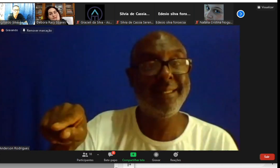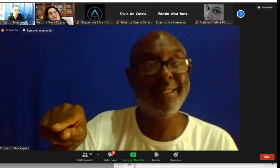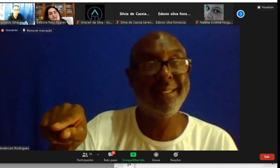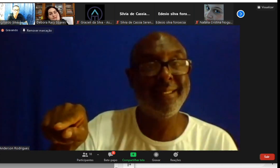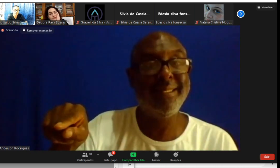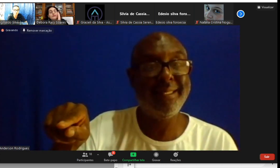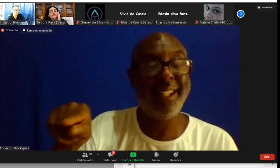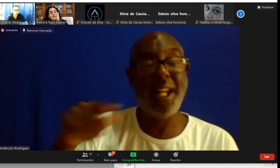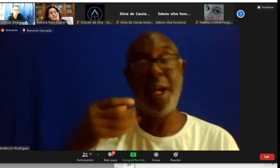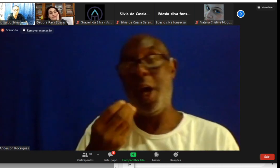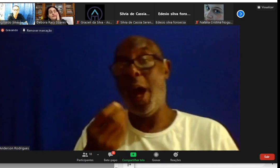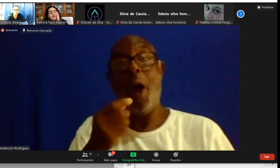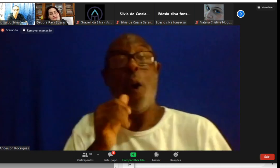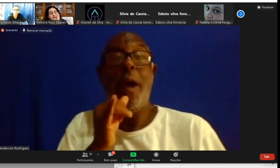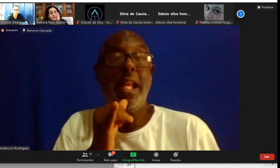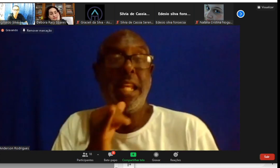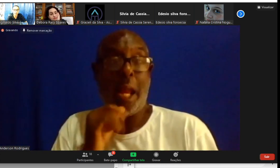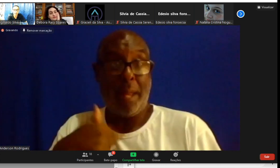áreas.